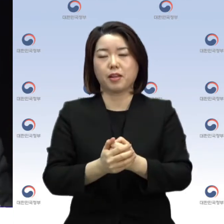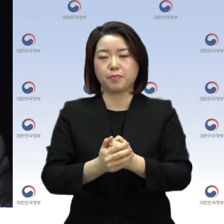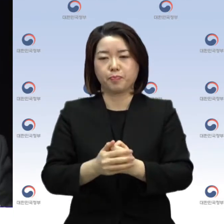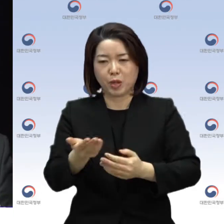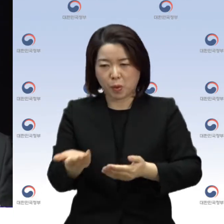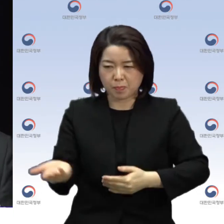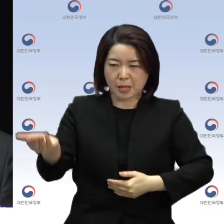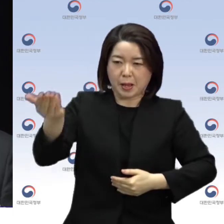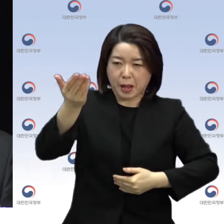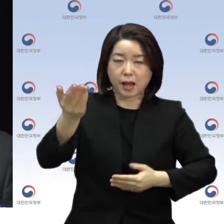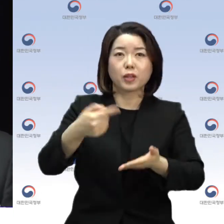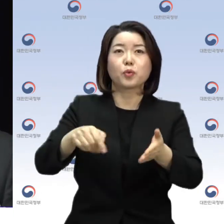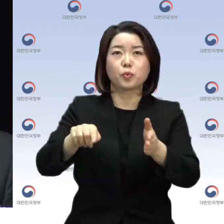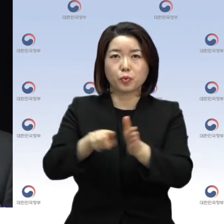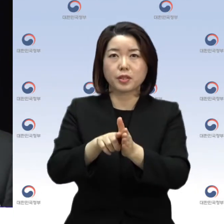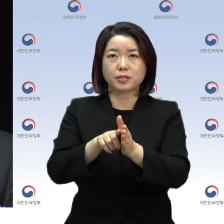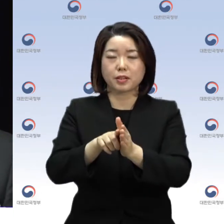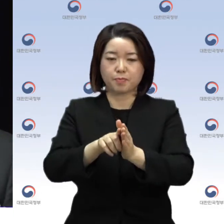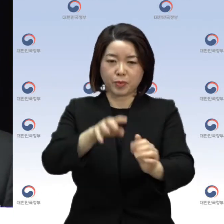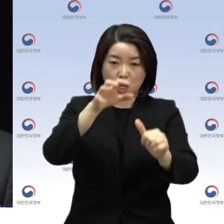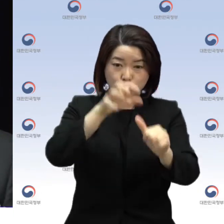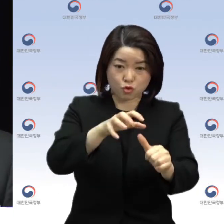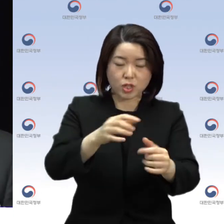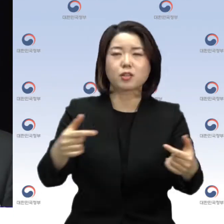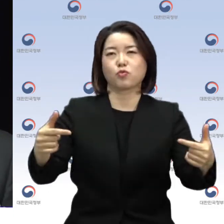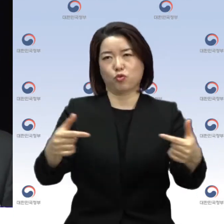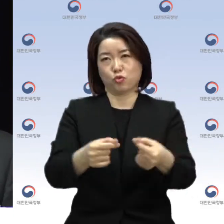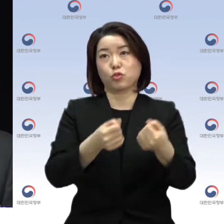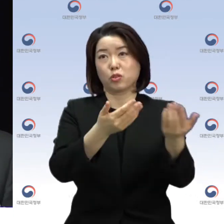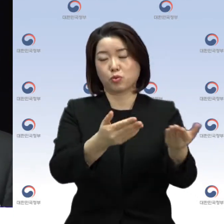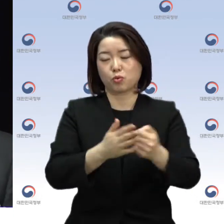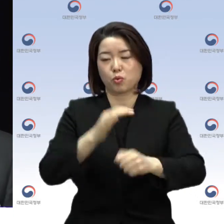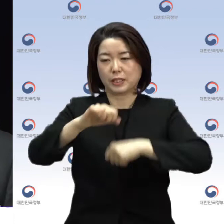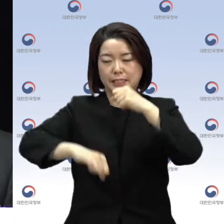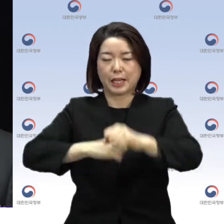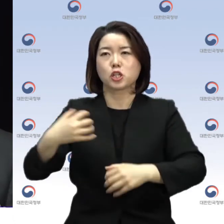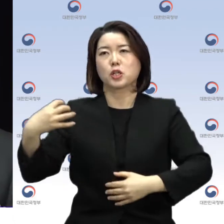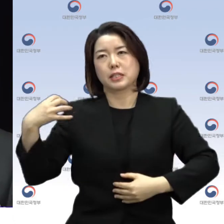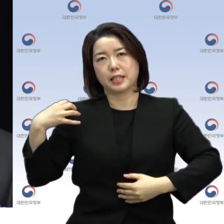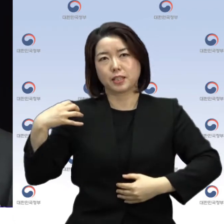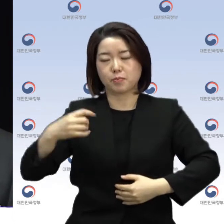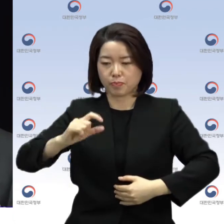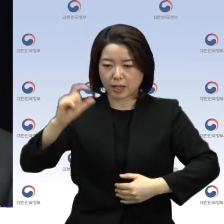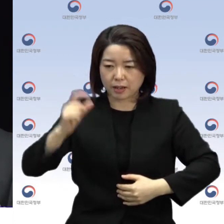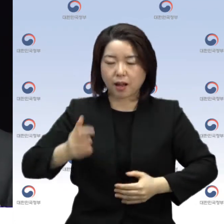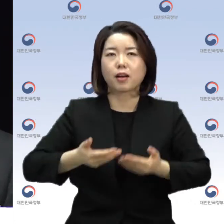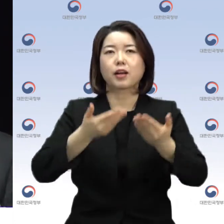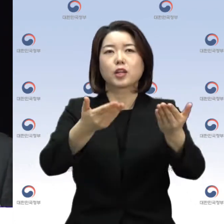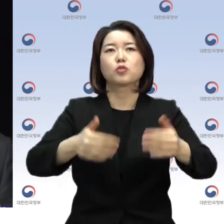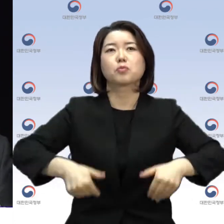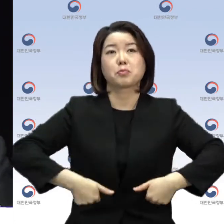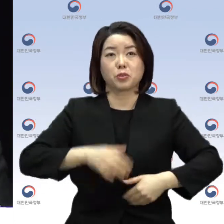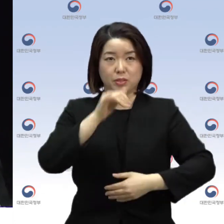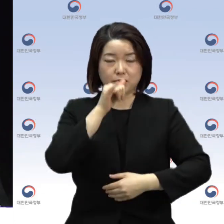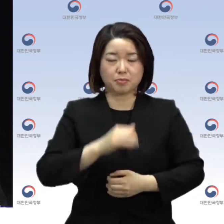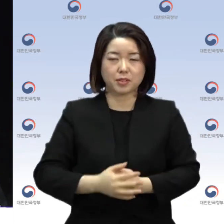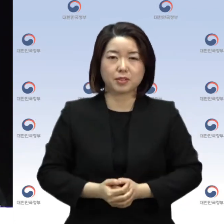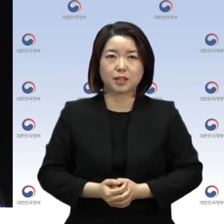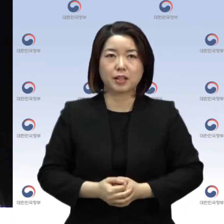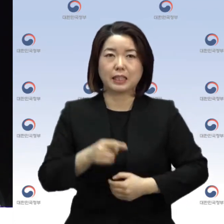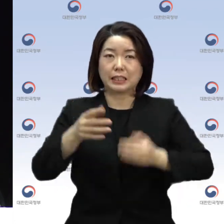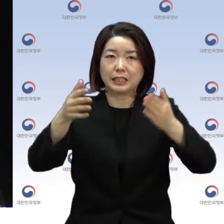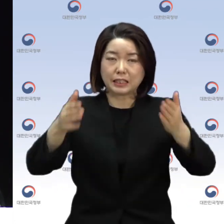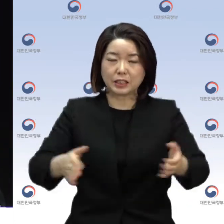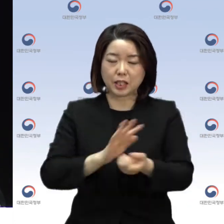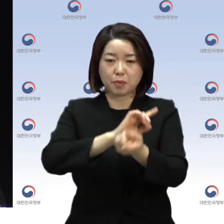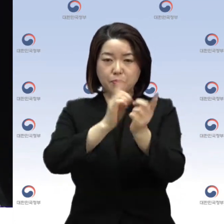단계로의 진입을 위해서 규제는 완화하고 자율적 책임은 강화할 필요가 있습니다.